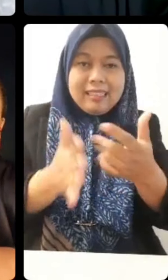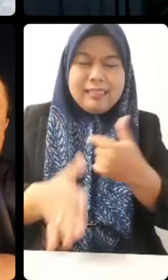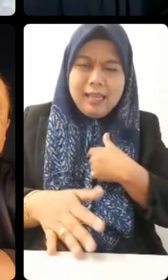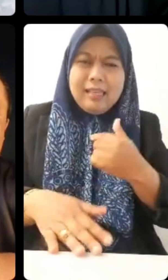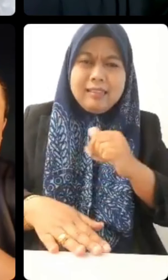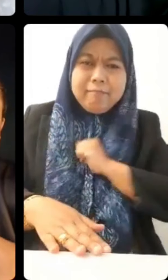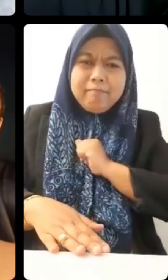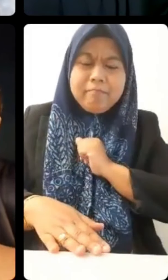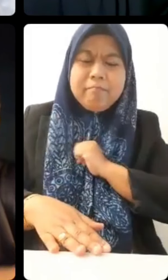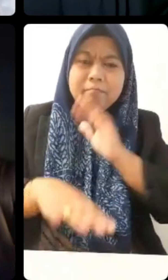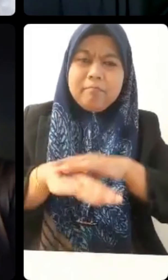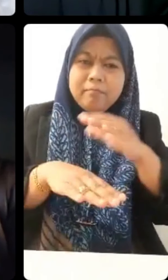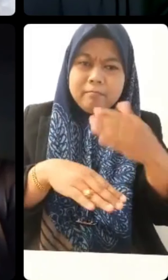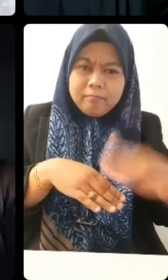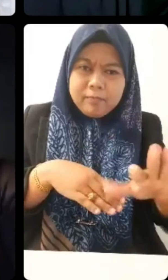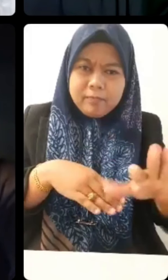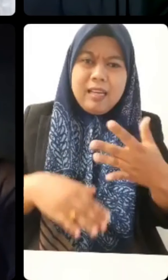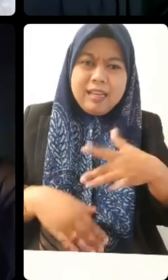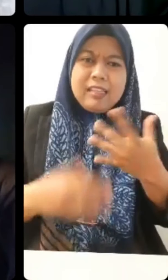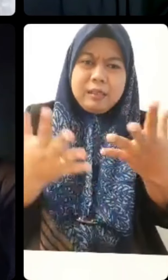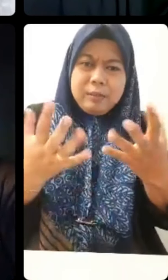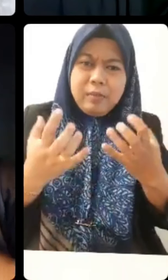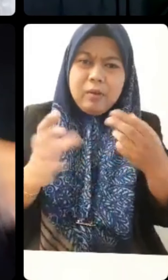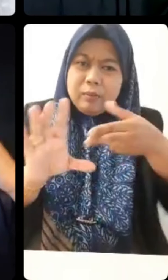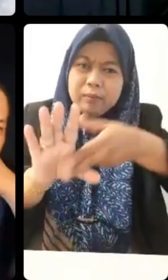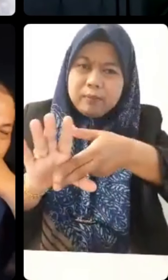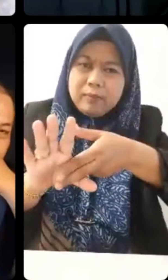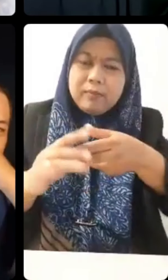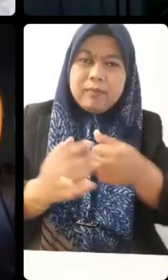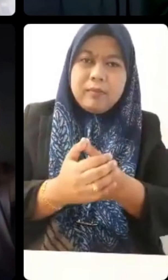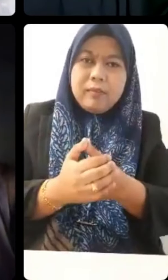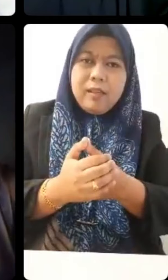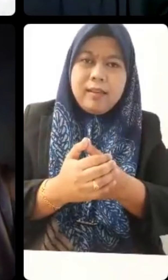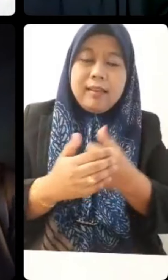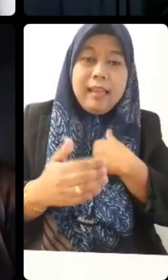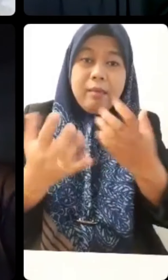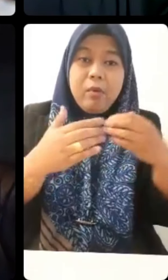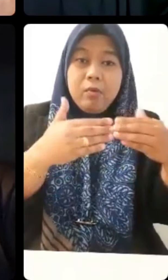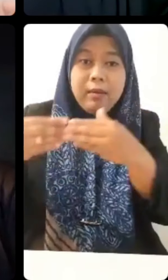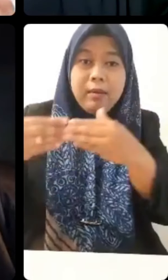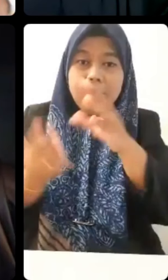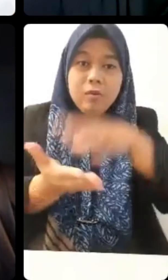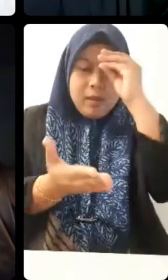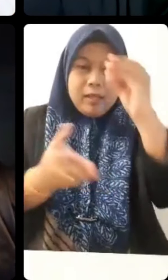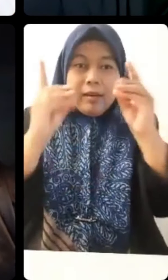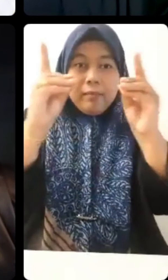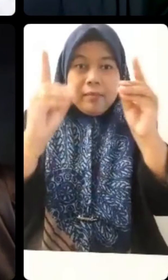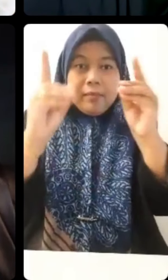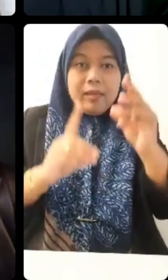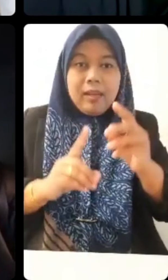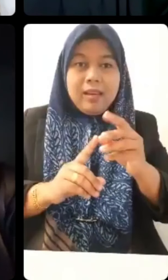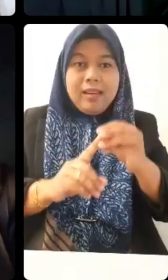pernah apply untuk UPU, saya nak sambung dalam ijazah pendidikan khas untuk pilihan saya tapi tak ada rezeki lah kan. Tak